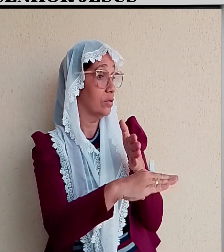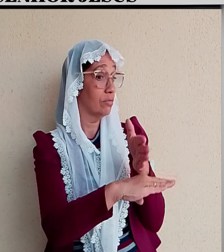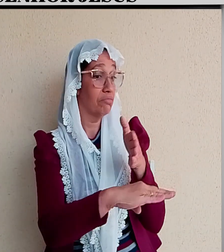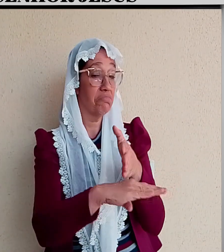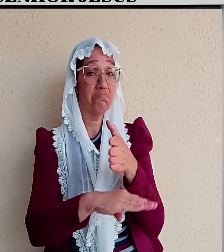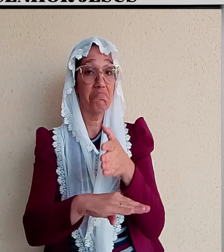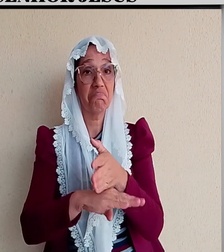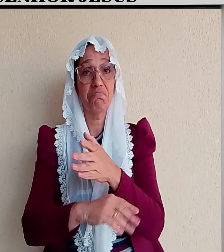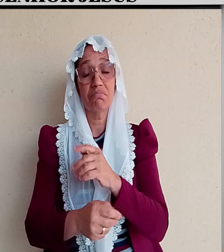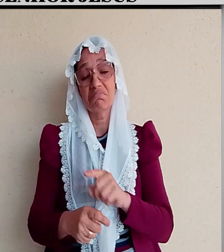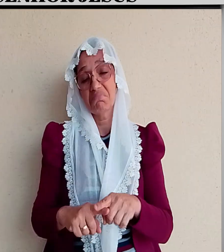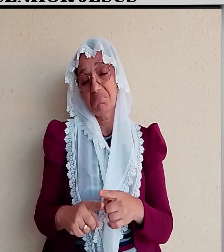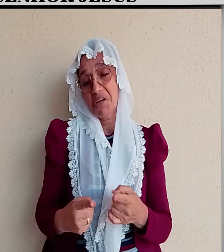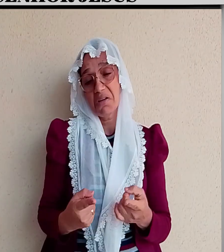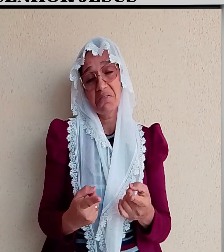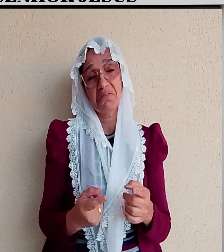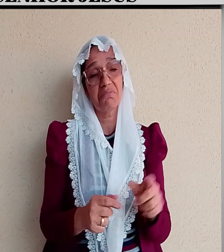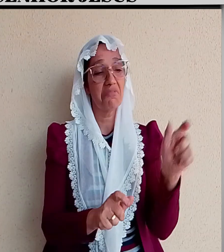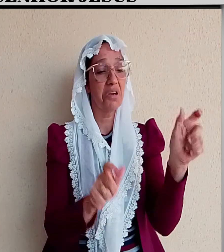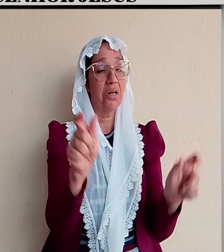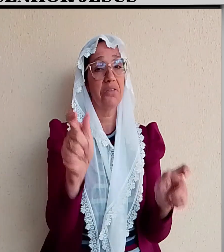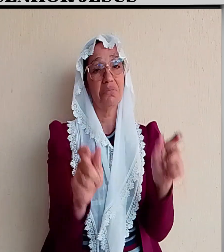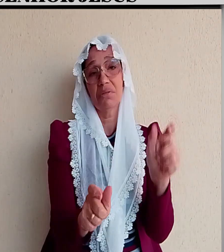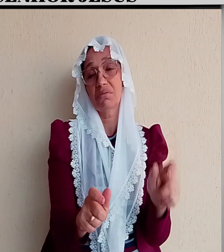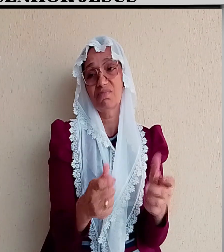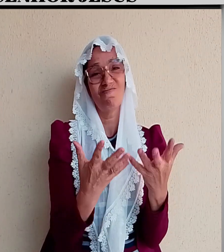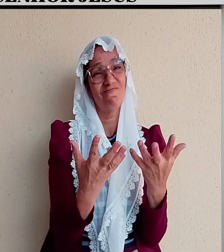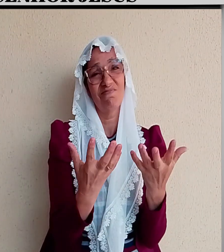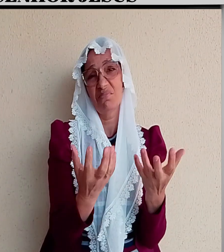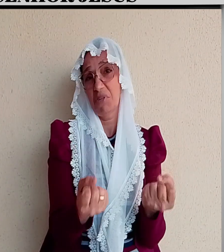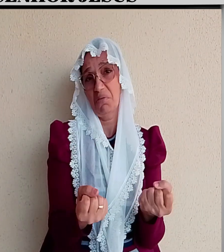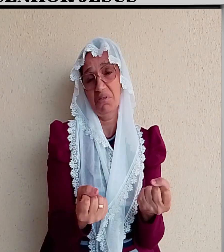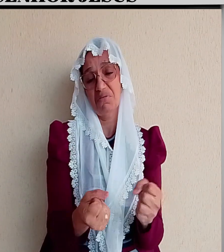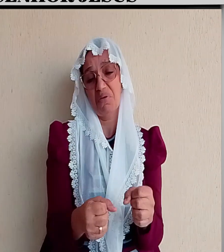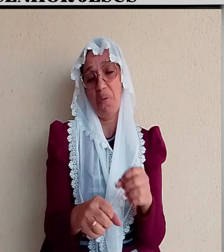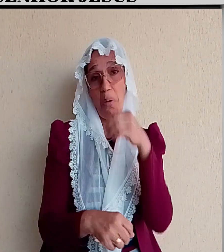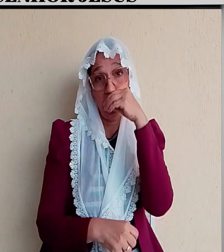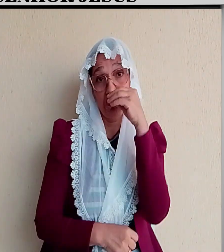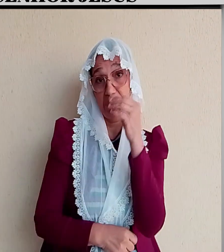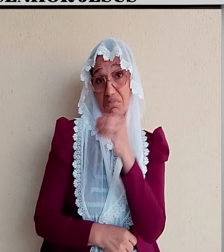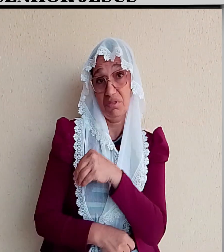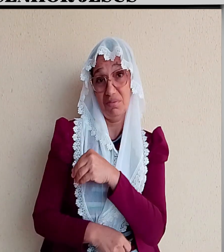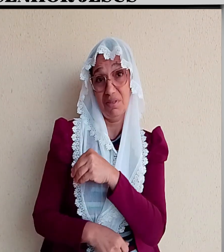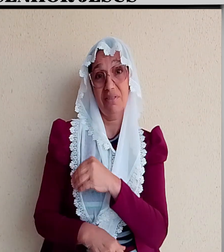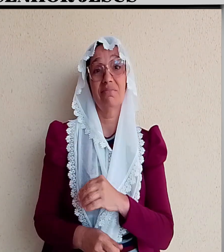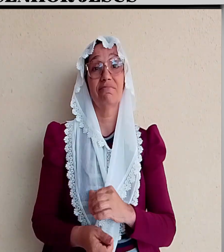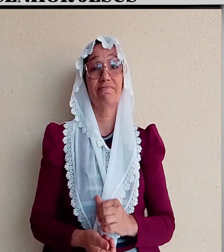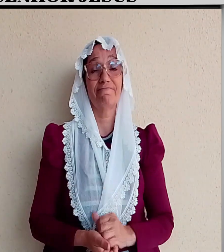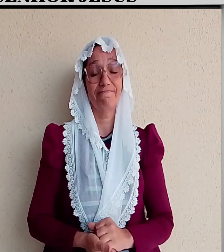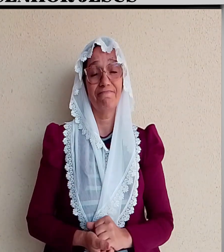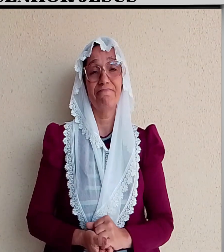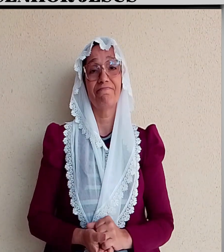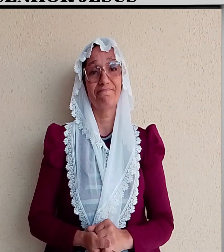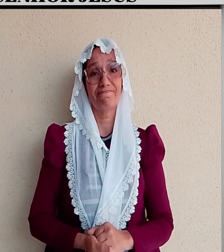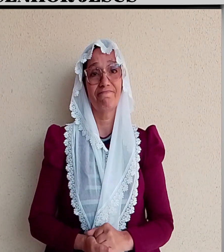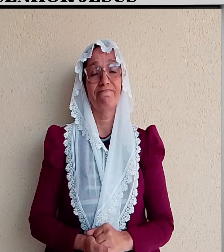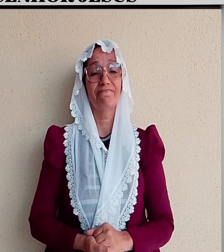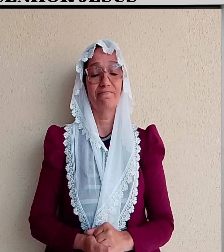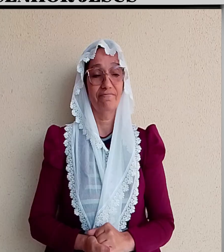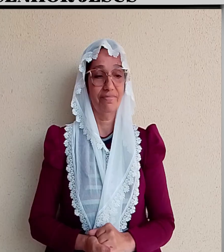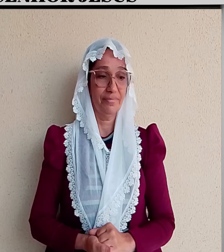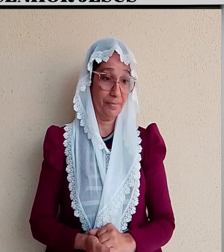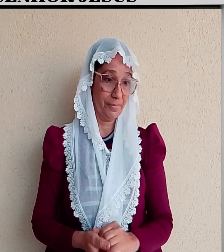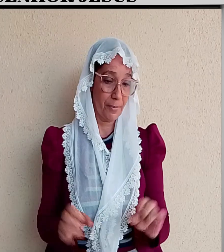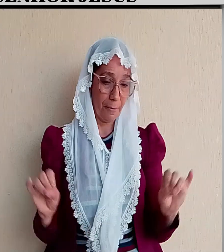vós, se já rejeitaram ao pai de família, que é o Senhor Jesus, e quanto mais aos domésticos da fé. Glória a Deus. Nós estamos aqui